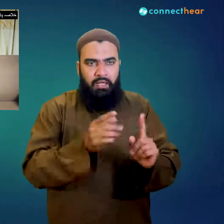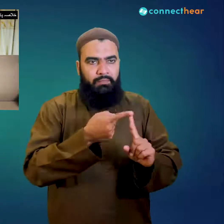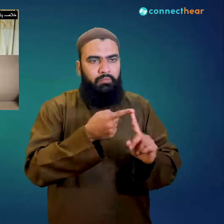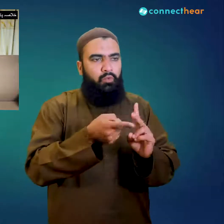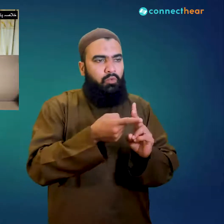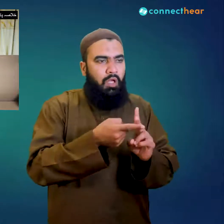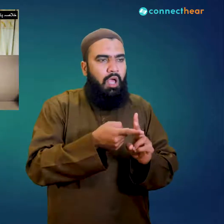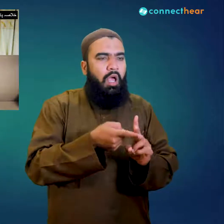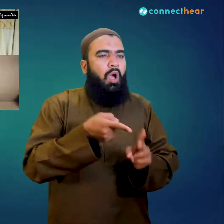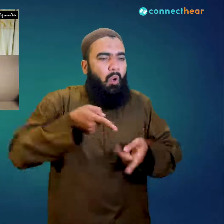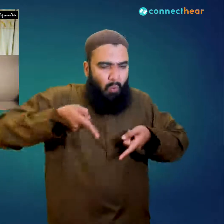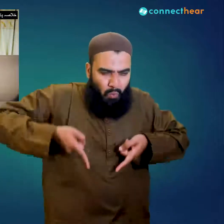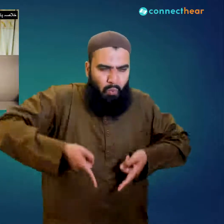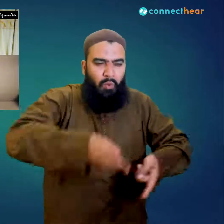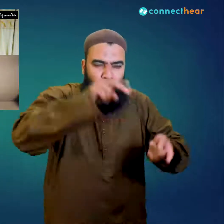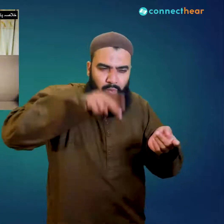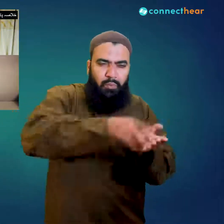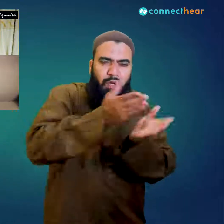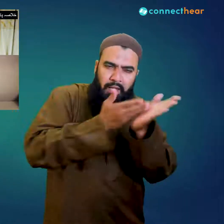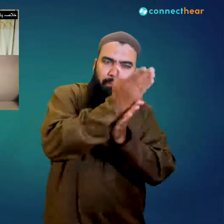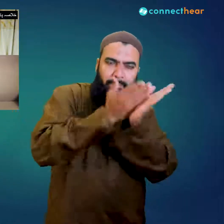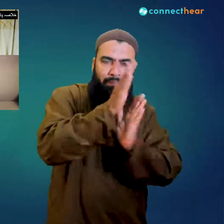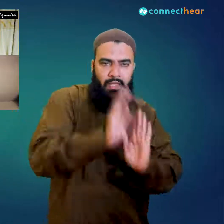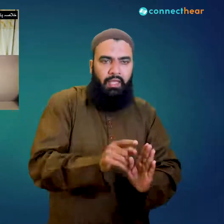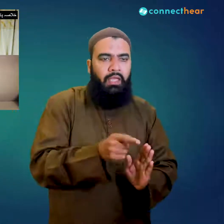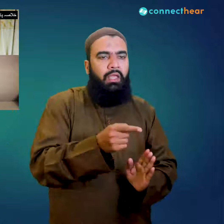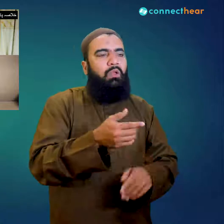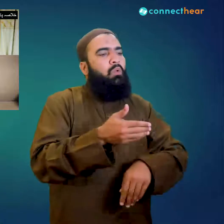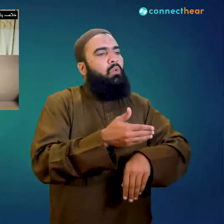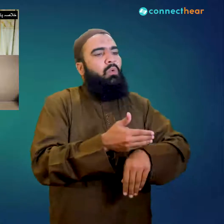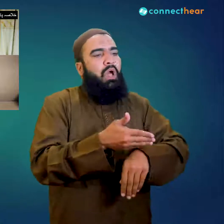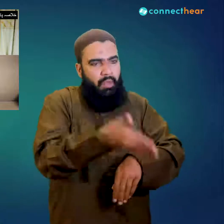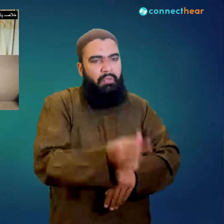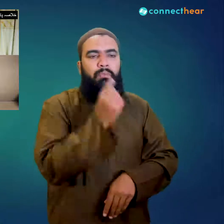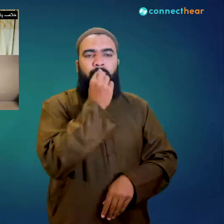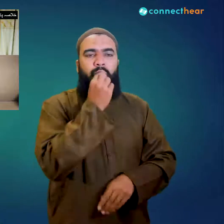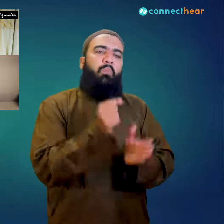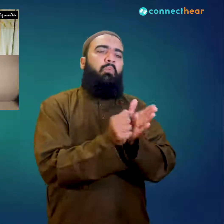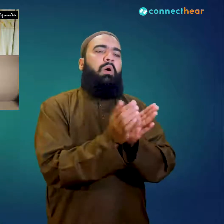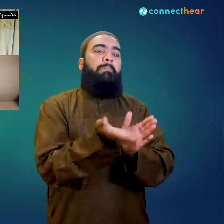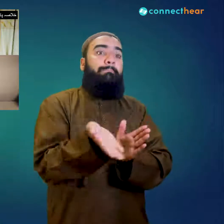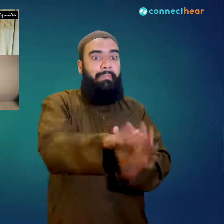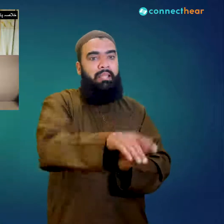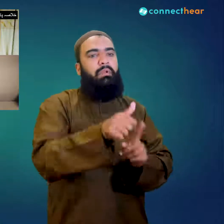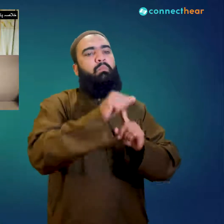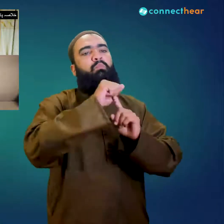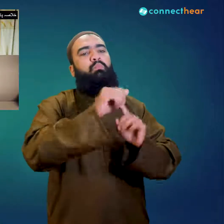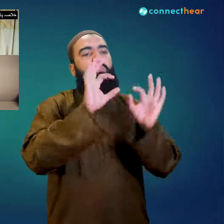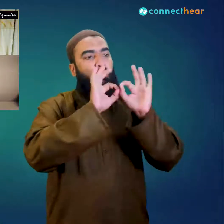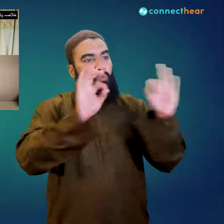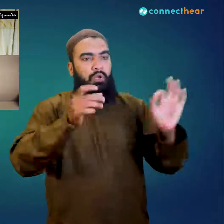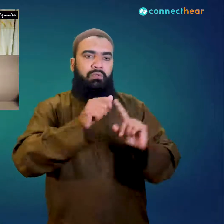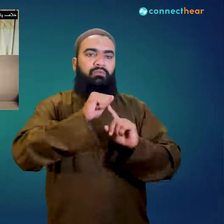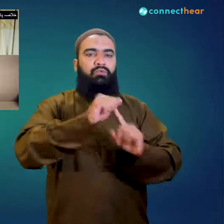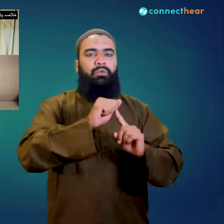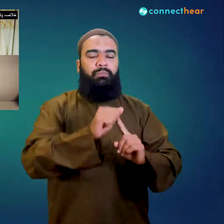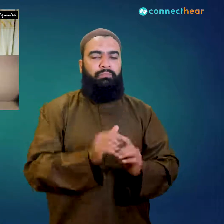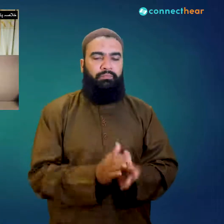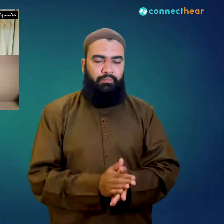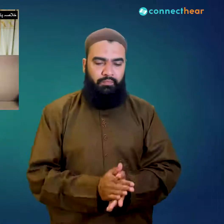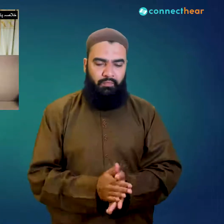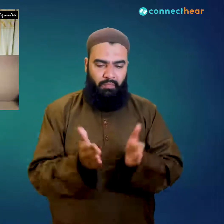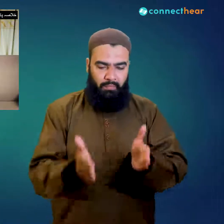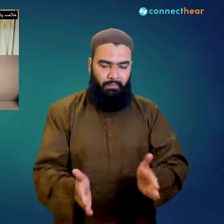پھر احکام روزہ بیان فرمائے گئے۔ پچھلی امتوں کے روزے کا ذکر فرمایا گیا، مریض کا روزہ، مسافر کا